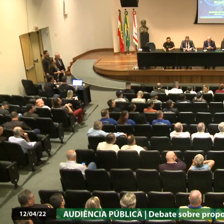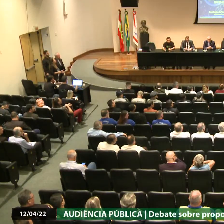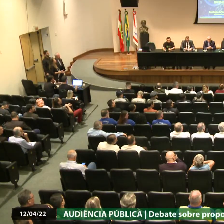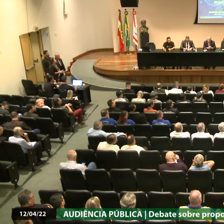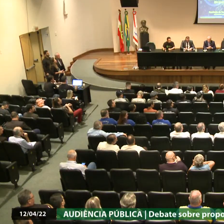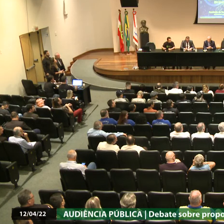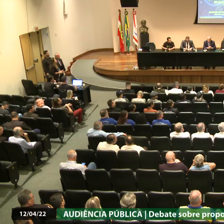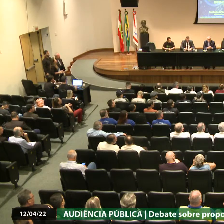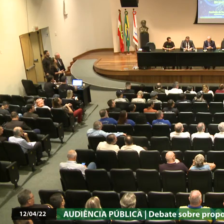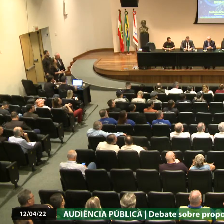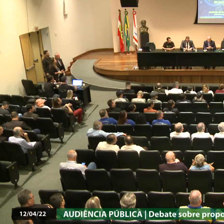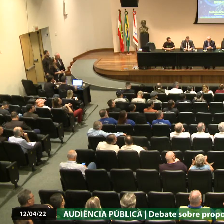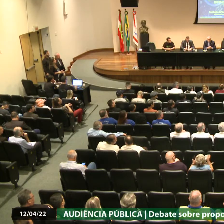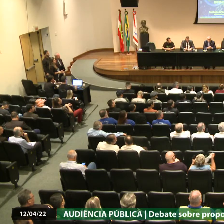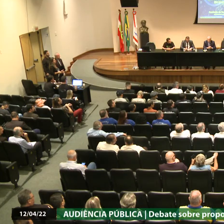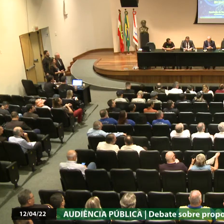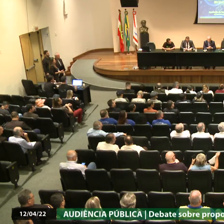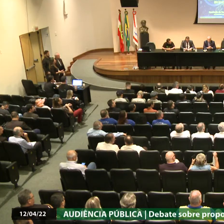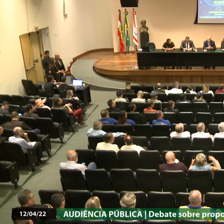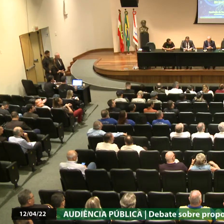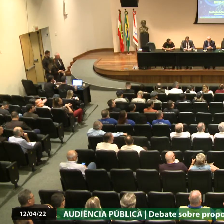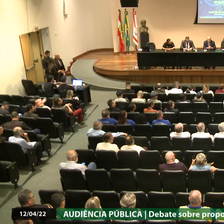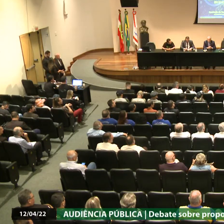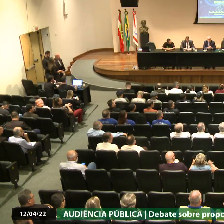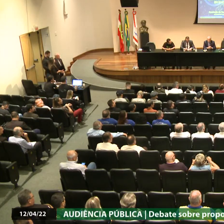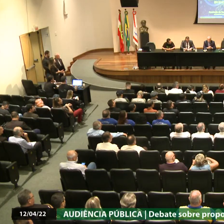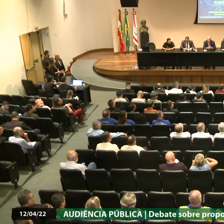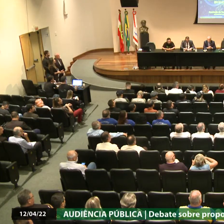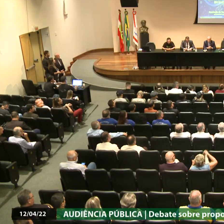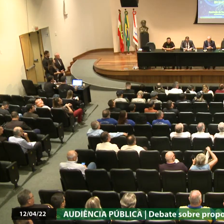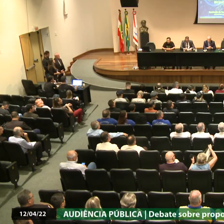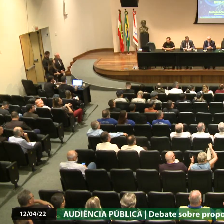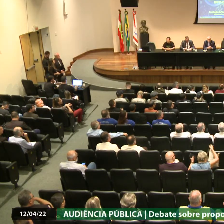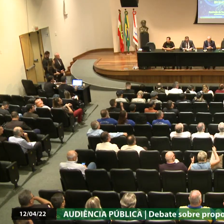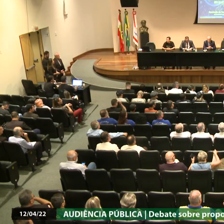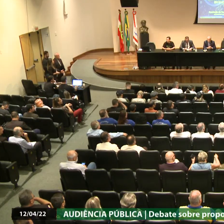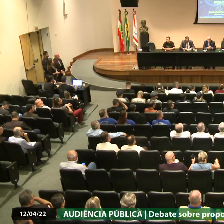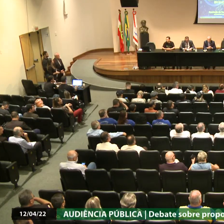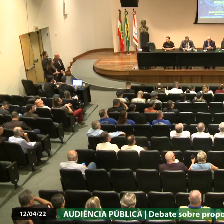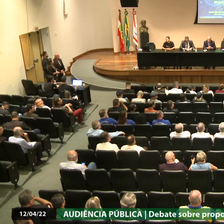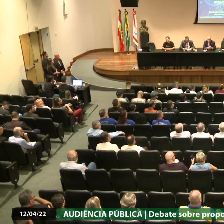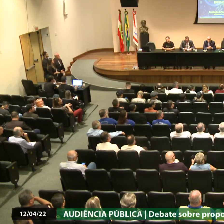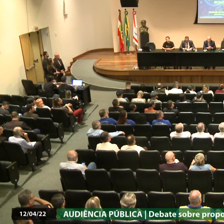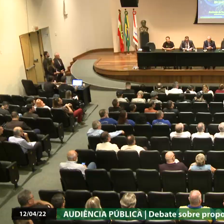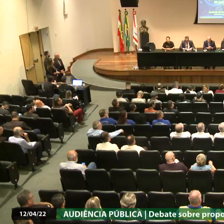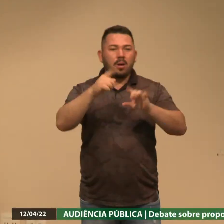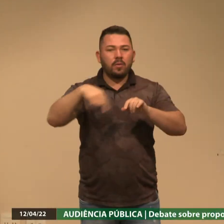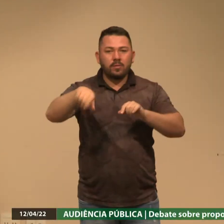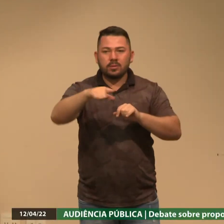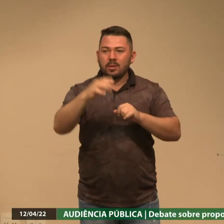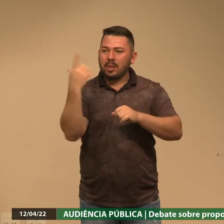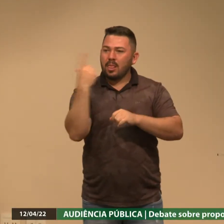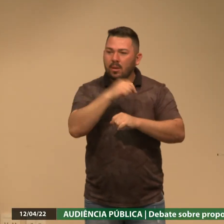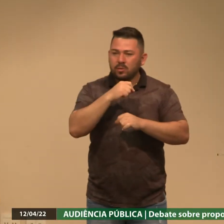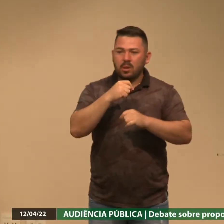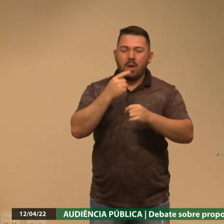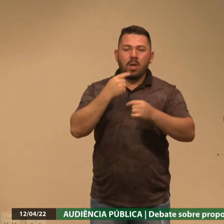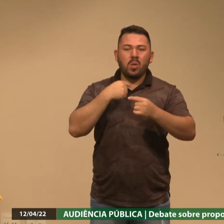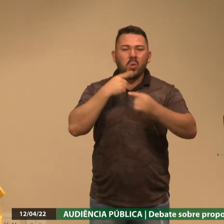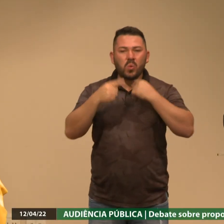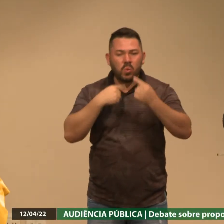posso preparamos uma pequena apresentação slides para poder deixar bem claro né para que não se ninguém saia daqui com